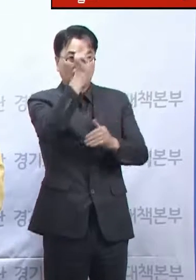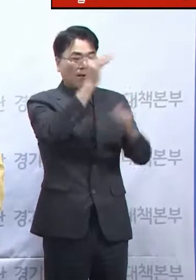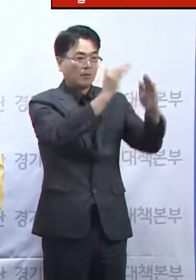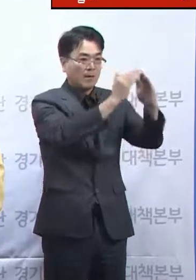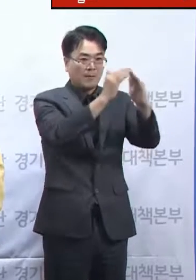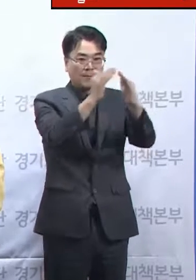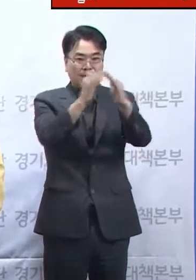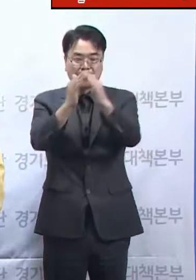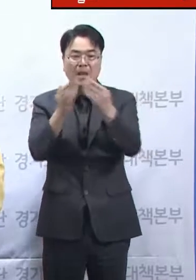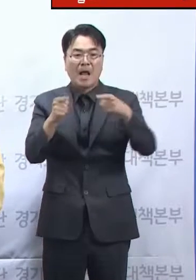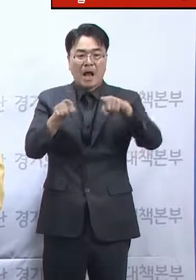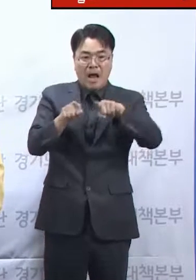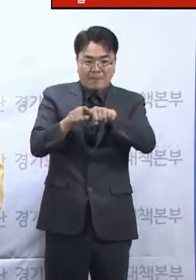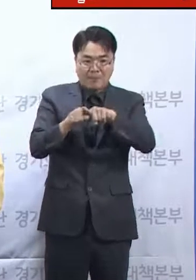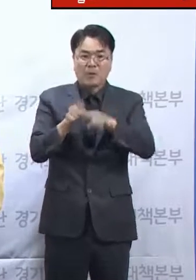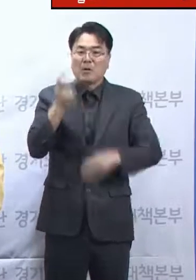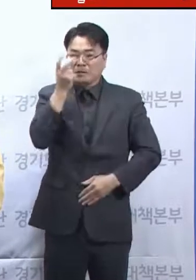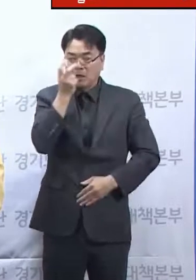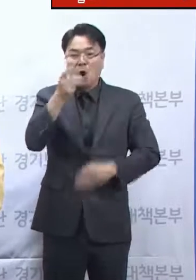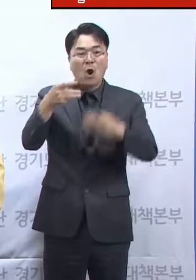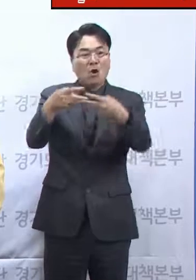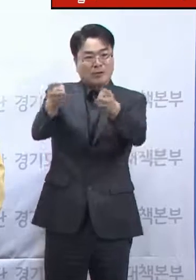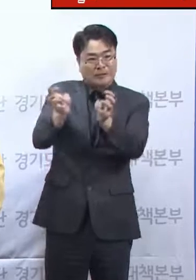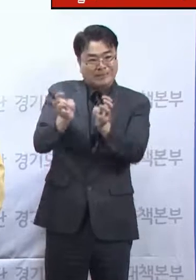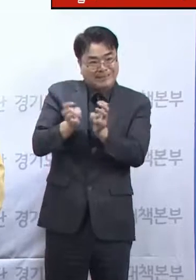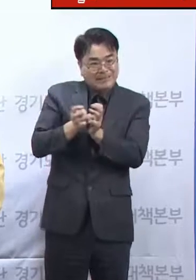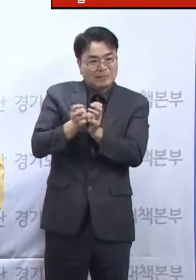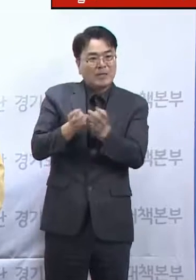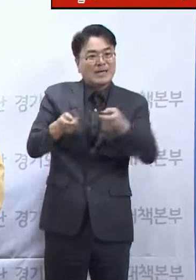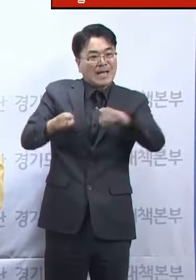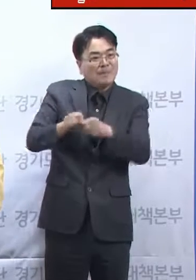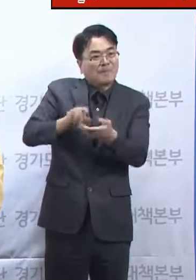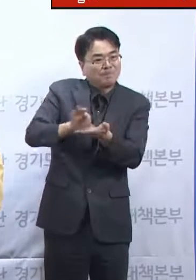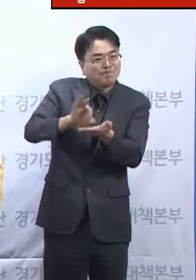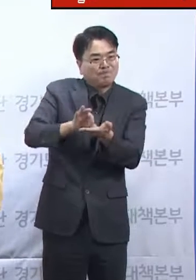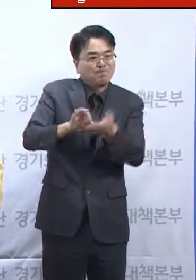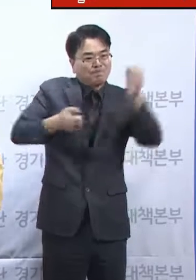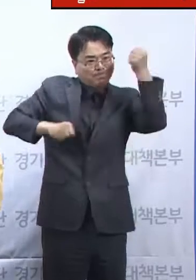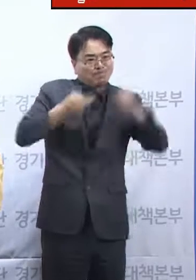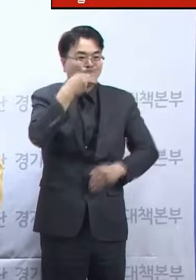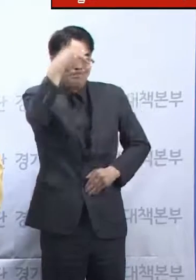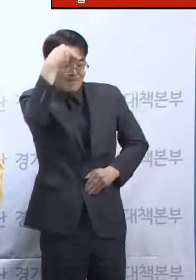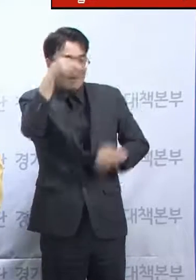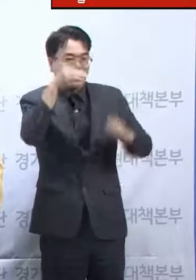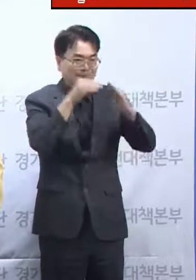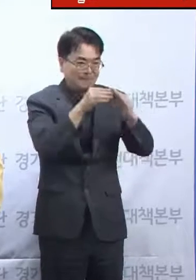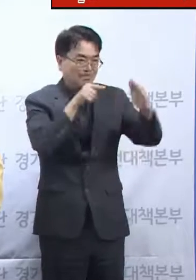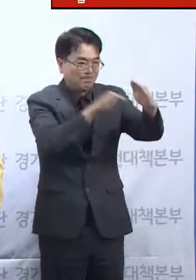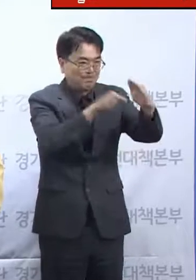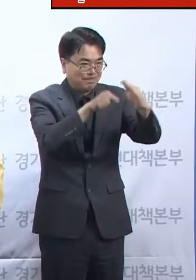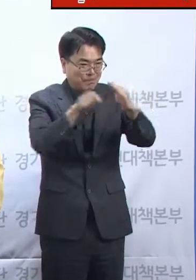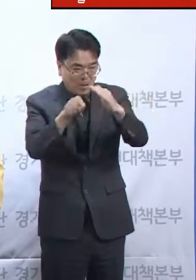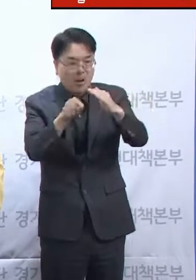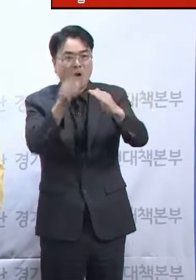구성된 합동점검 지원팀을 적극 활용하여 유흥시설 등 경찰 대상업소뿐만